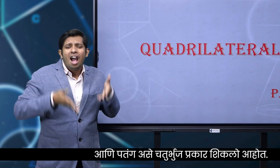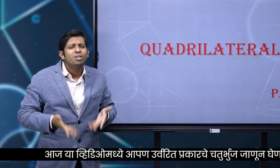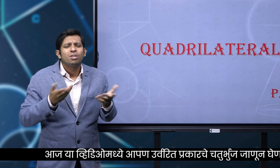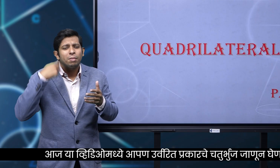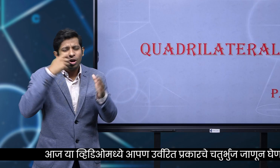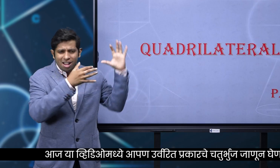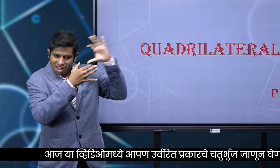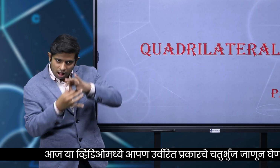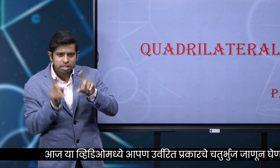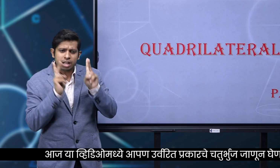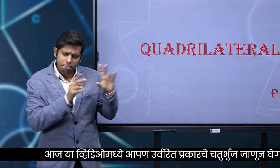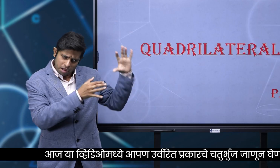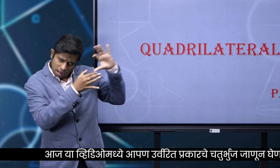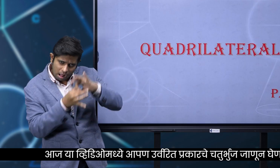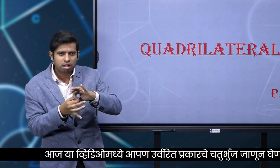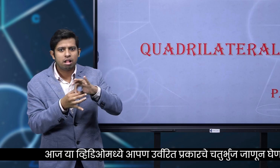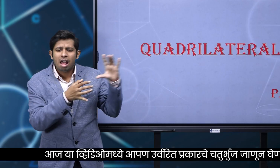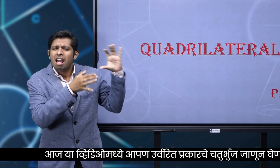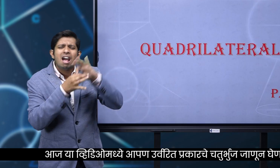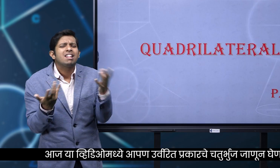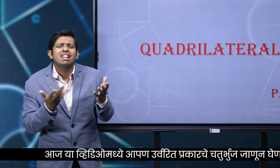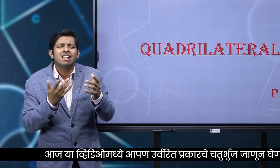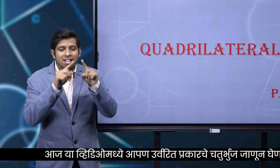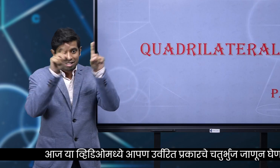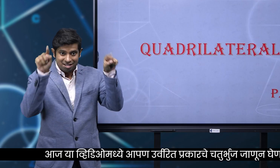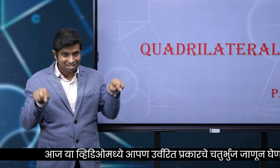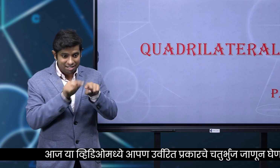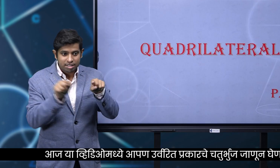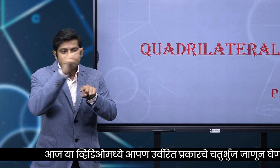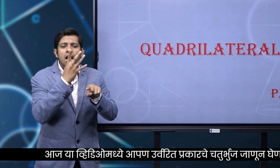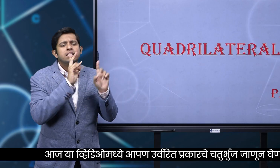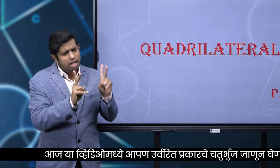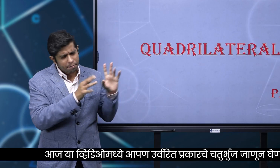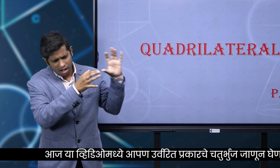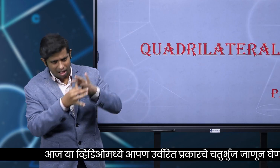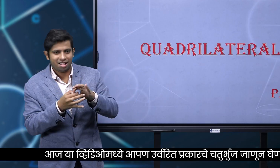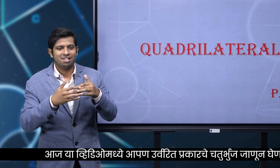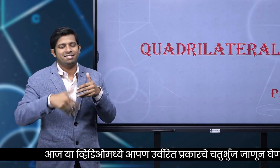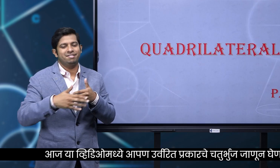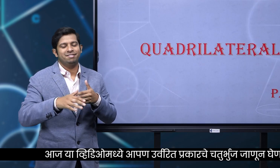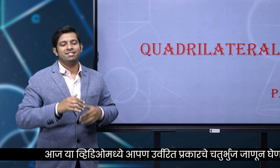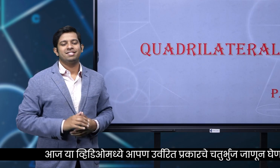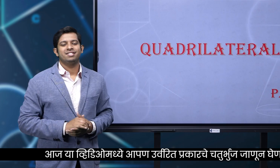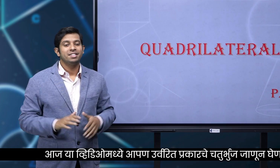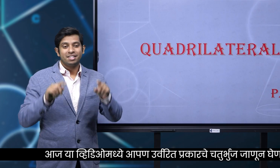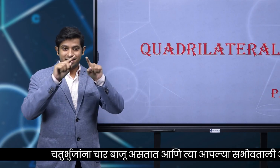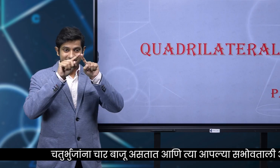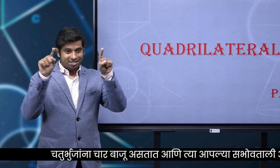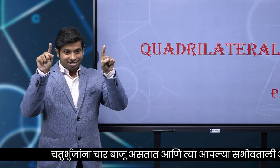आज या व्हिडिओमध्ये आपण उर्वरित प्रकारचे चतुर्भुज जाणून घेणार आहोत.